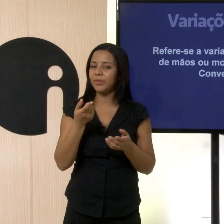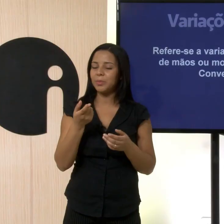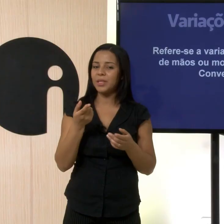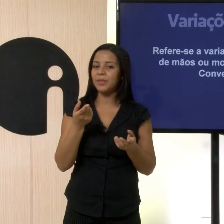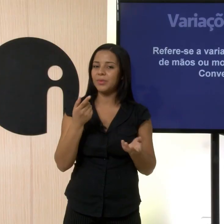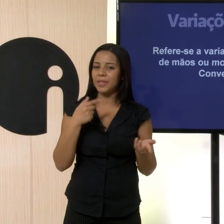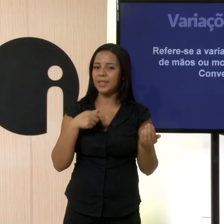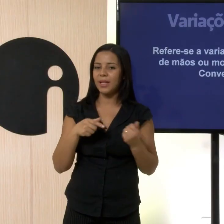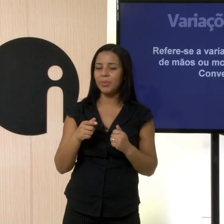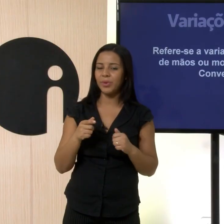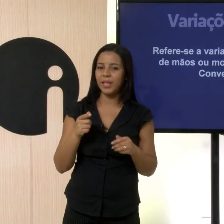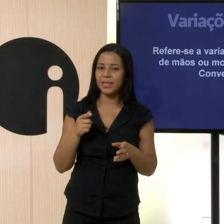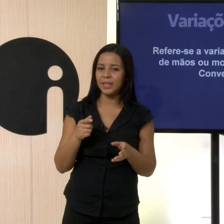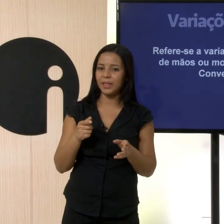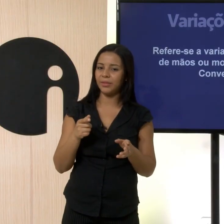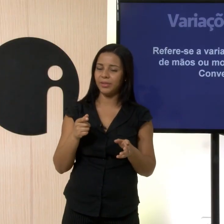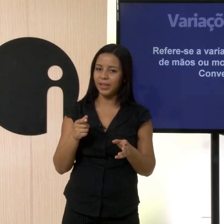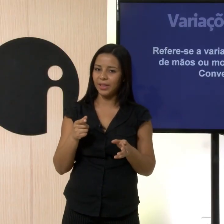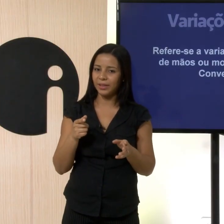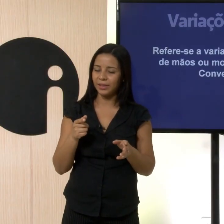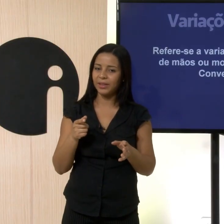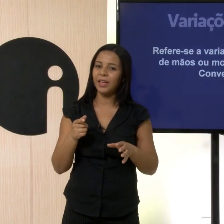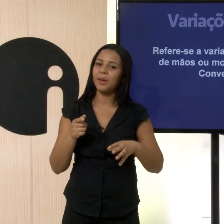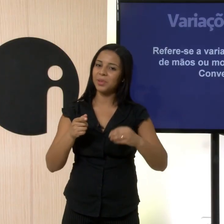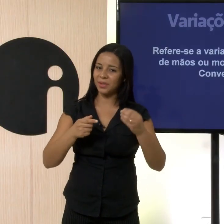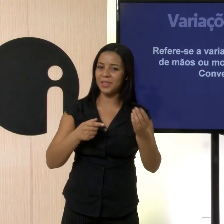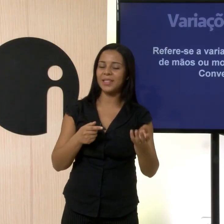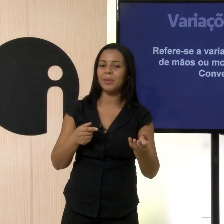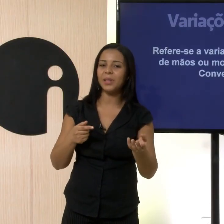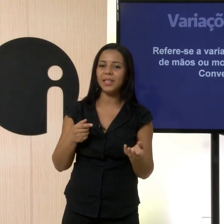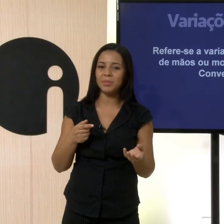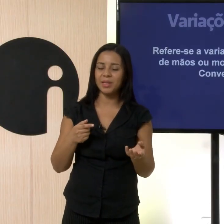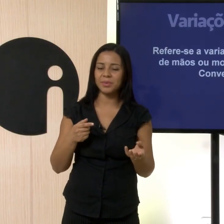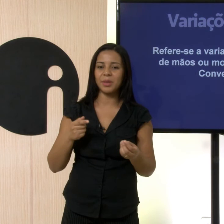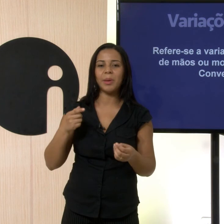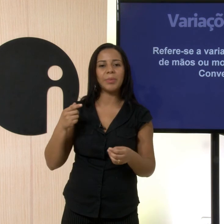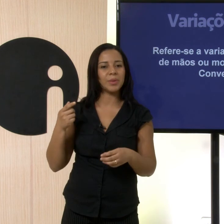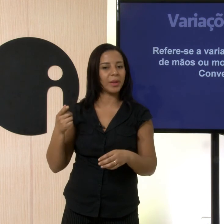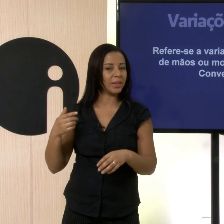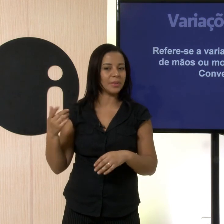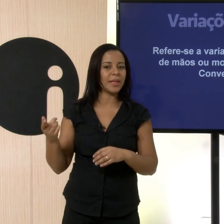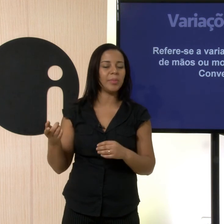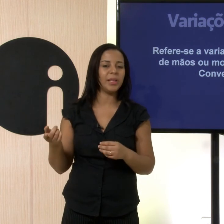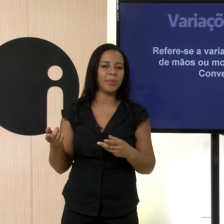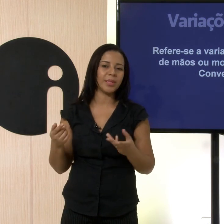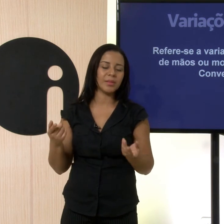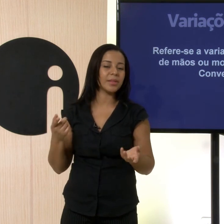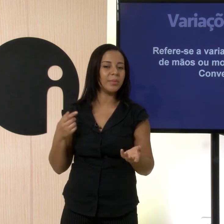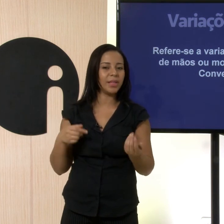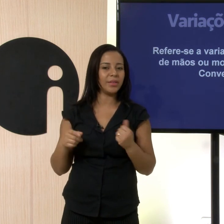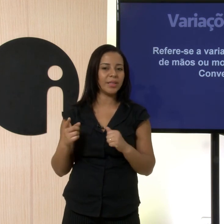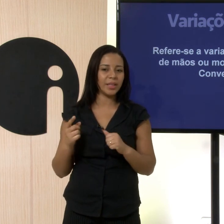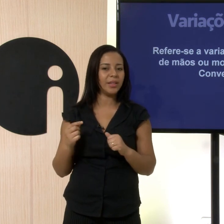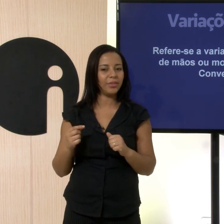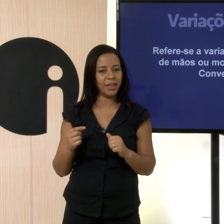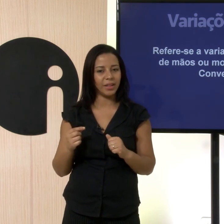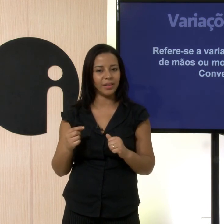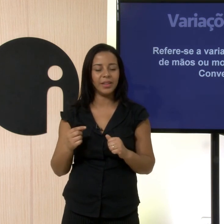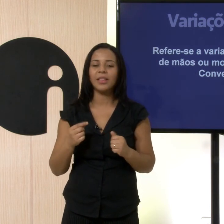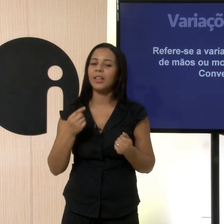Provavelmente, se você sabe o que ele significa, é porque você sabe Libras, porque uma pessoa que não sabe Libras não saberia o que significa, que é o